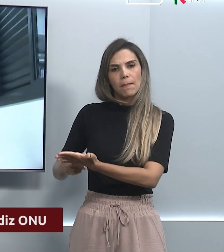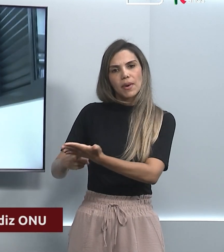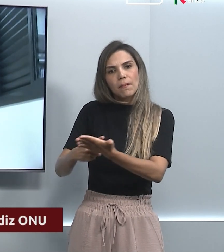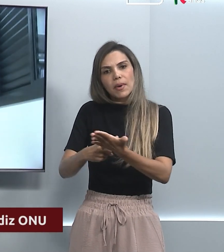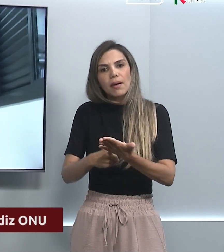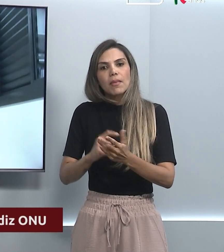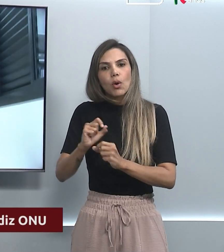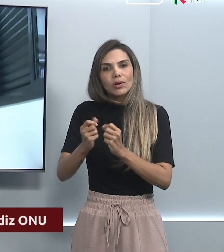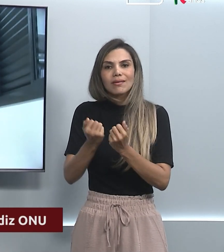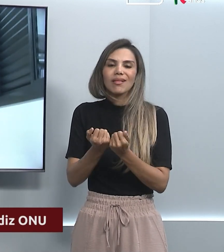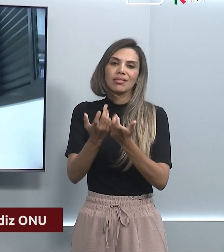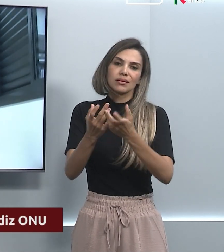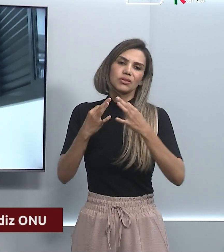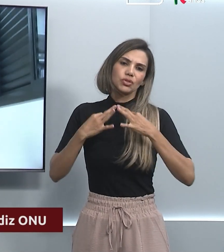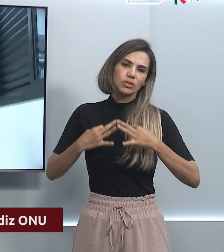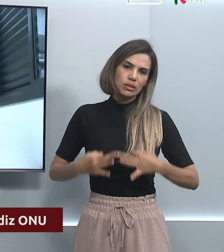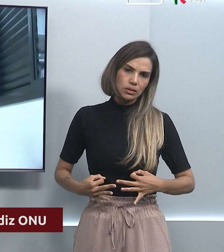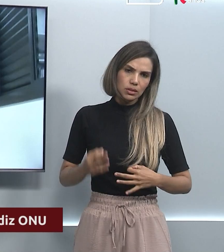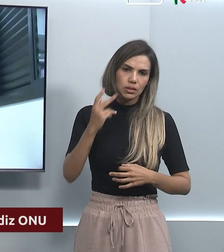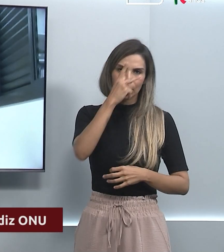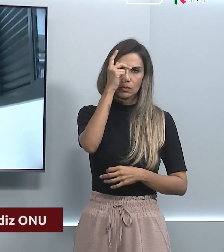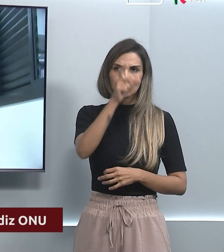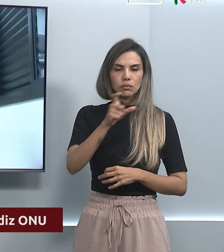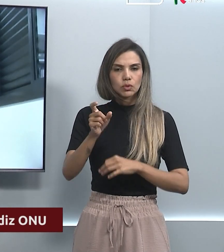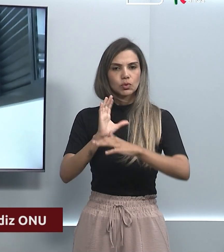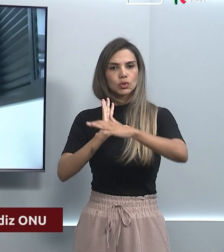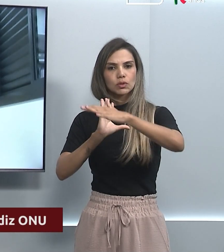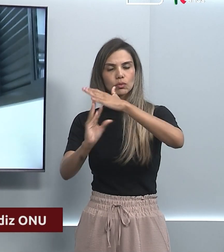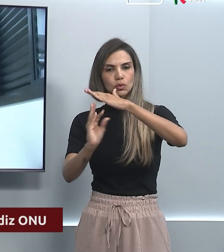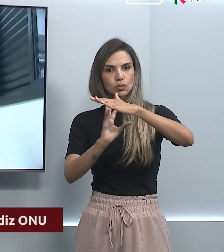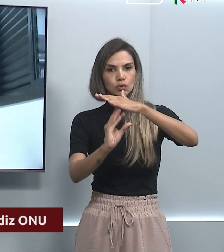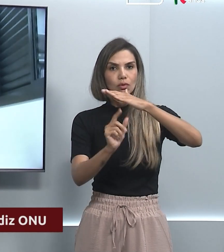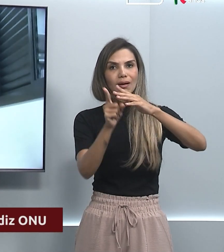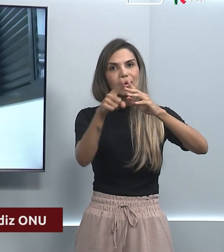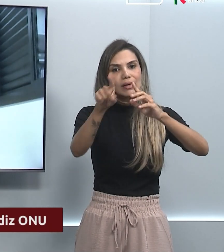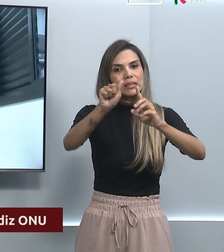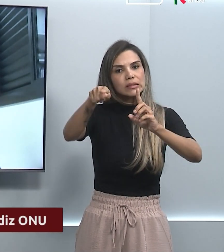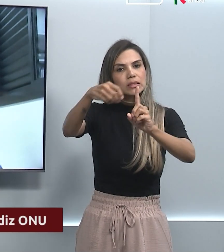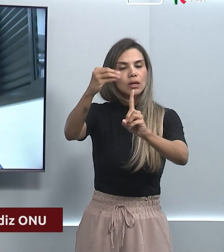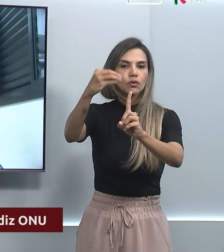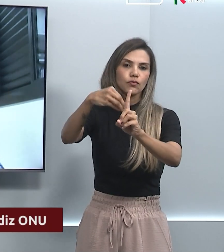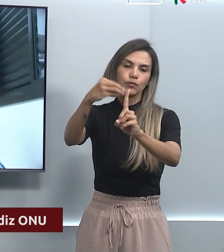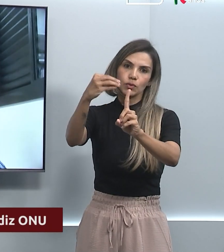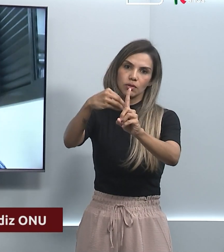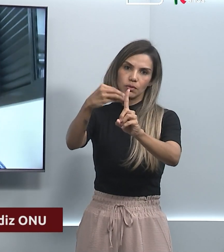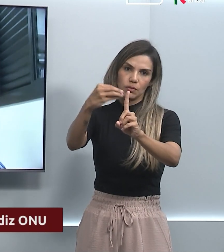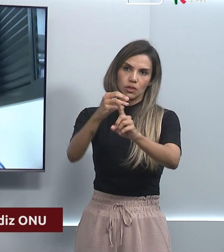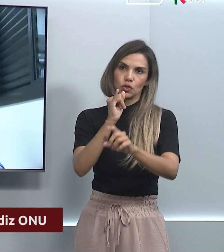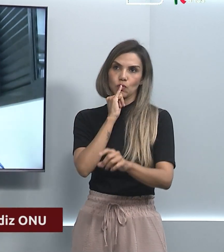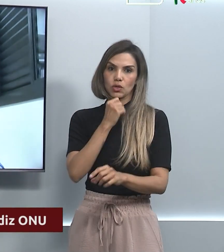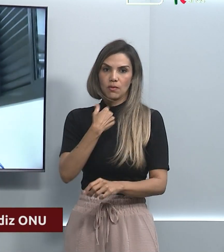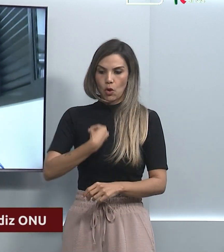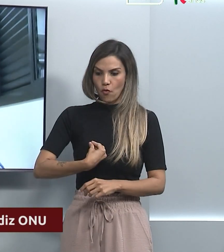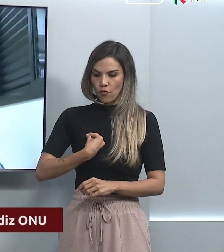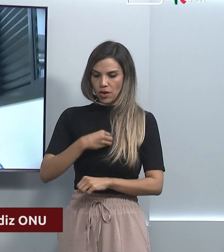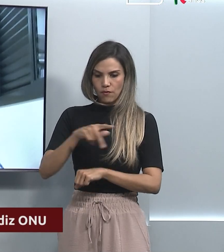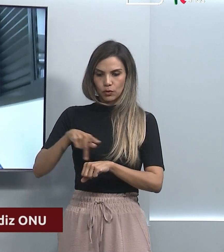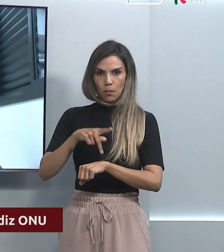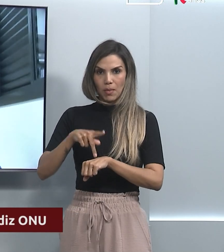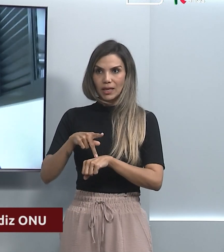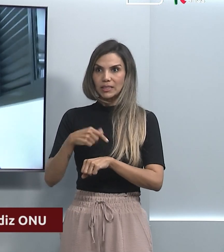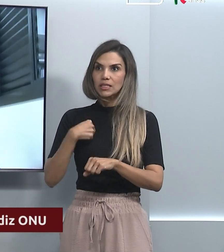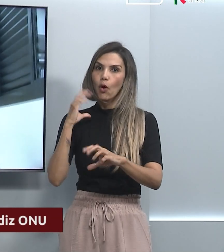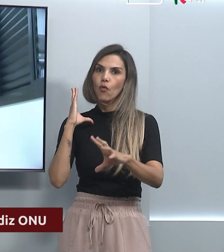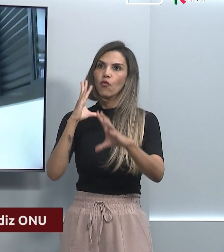essas pessoas esses migrantes que têm uma vulnerabilidade maior. Eles não saem dos seus países ou das